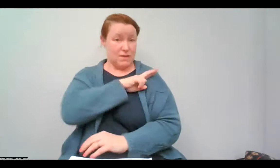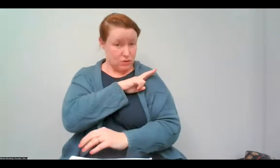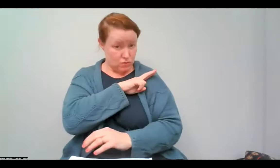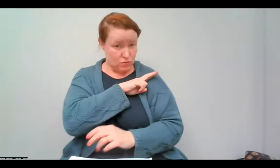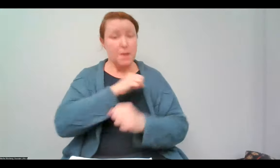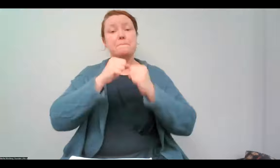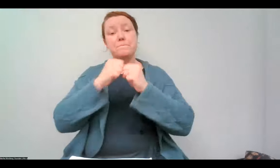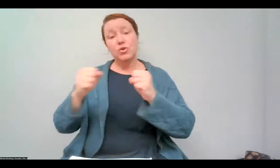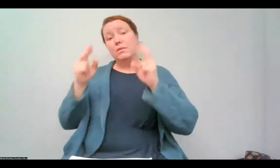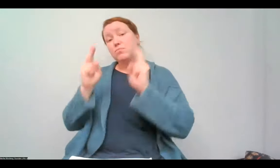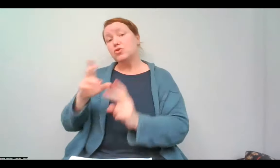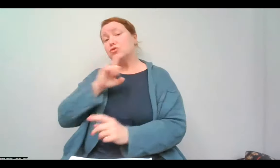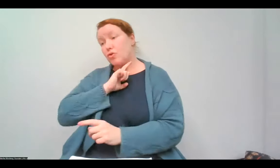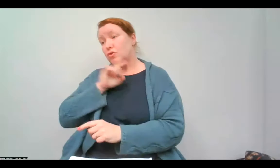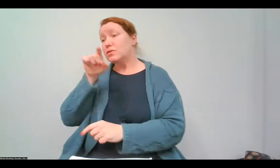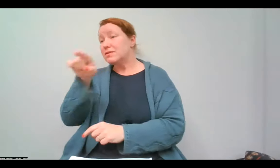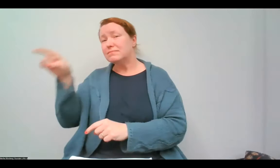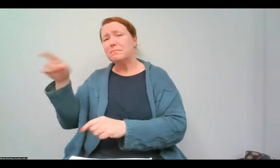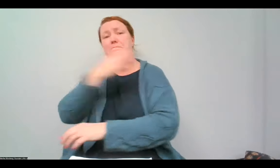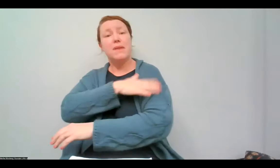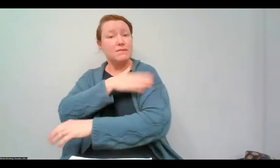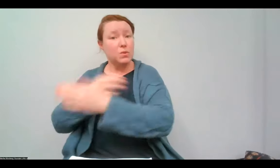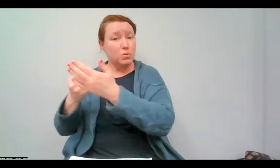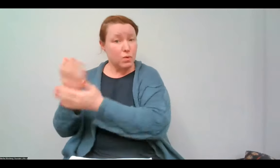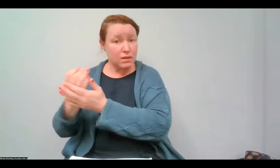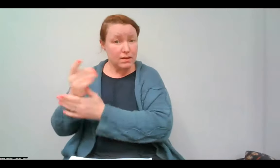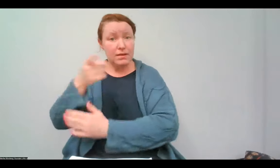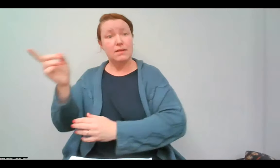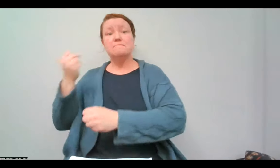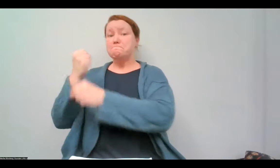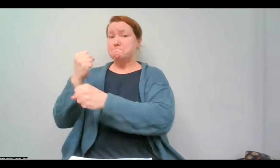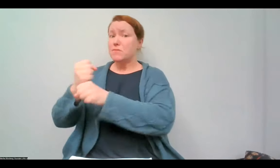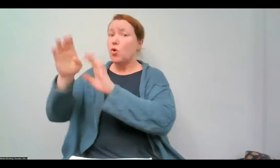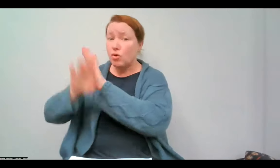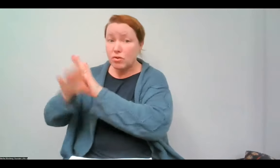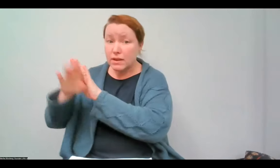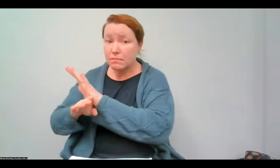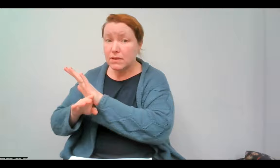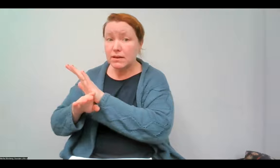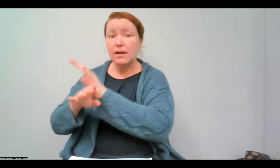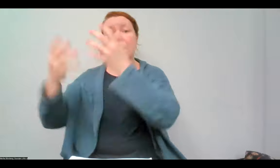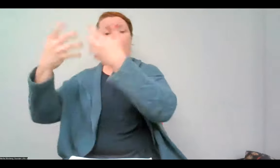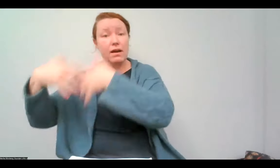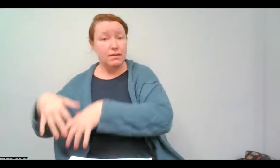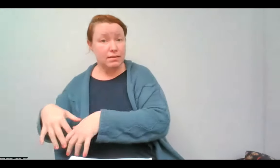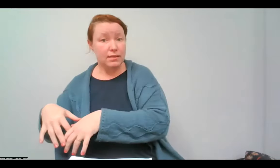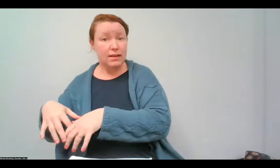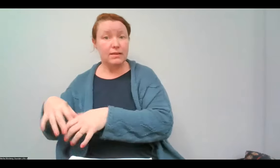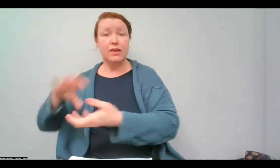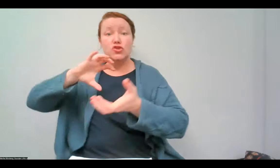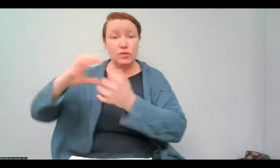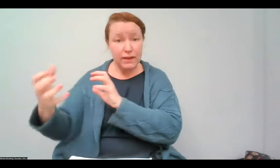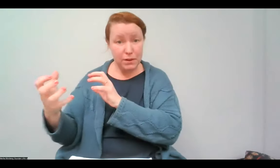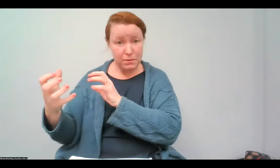Ja tämä on siis viranomaisten vastuulla, mutta on palvelun tuottajia, jotka